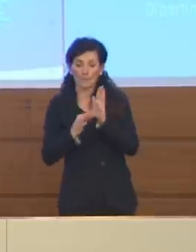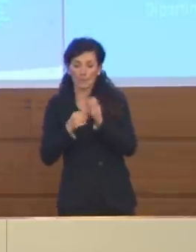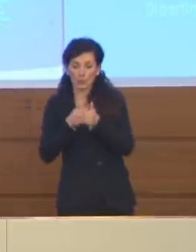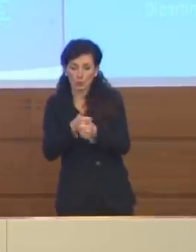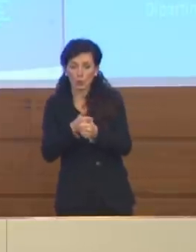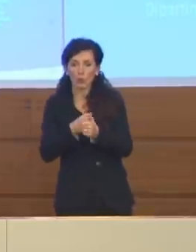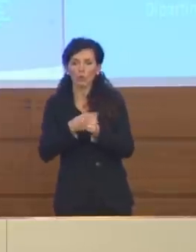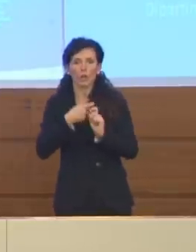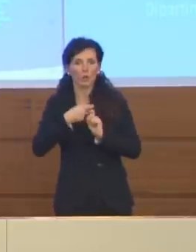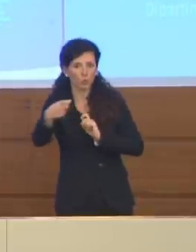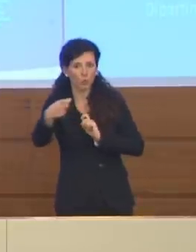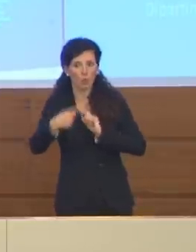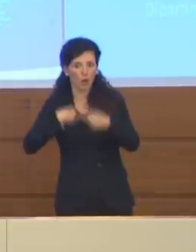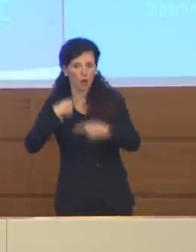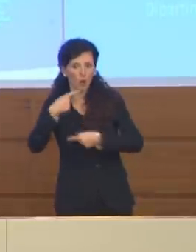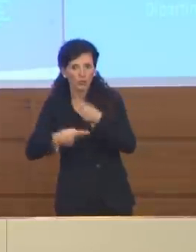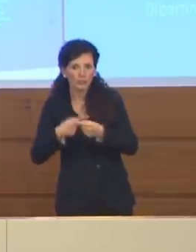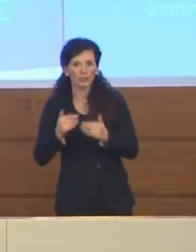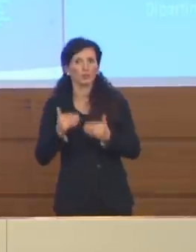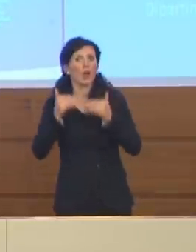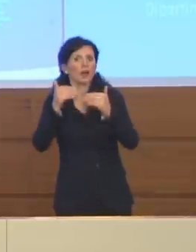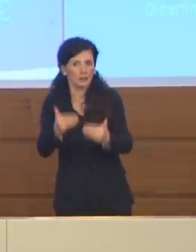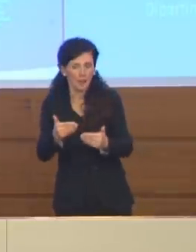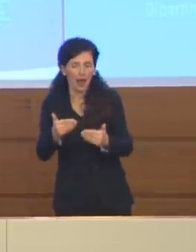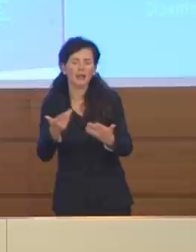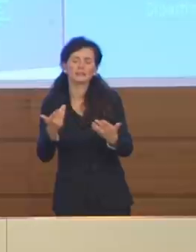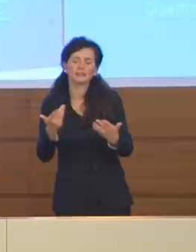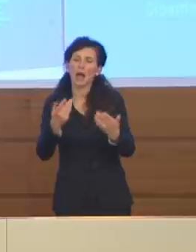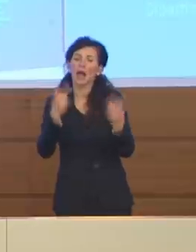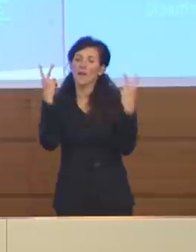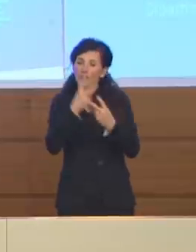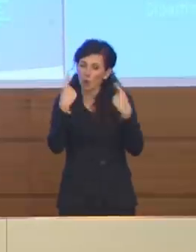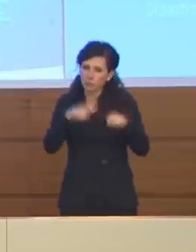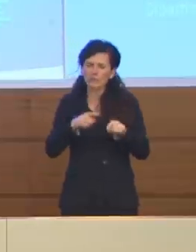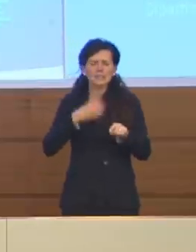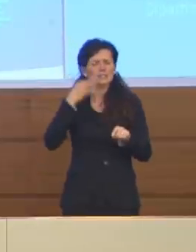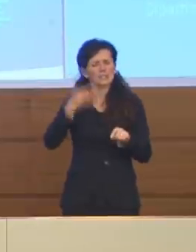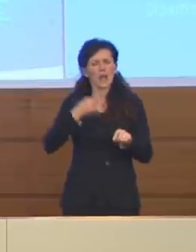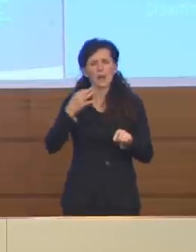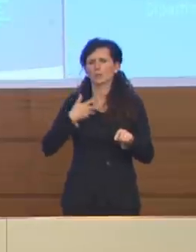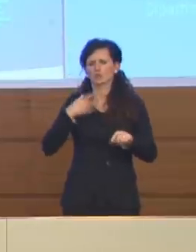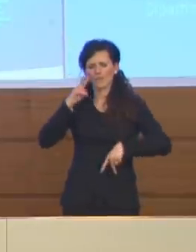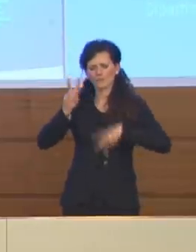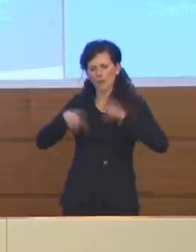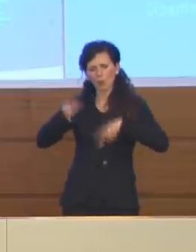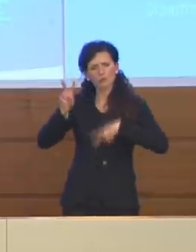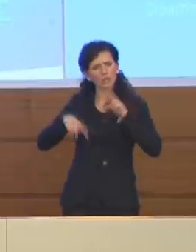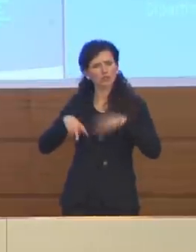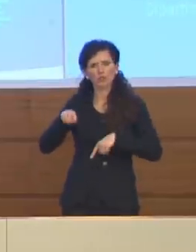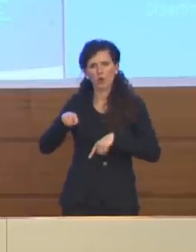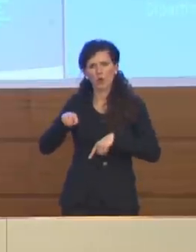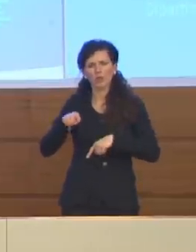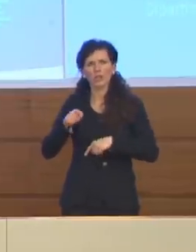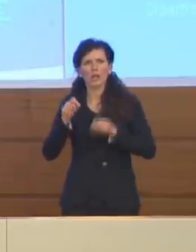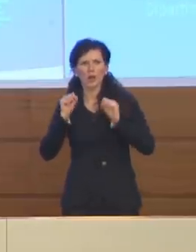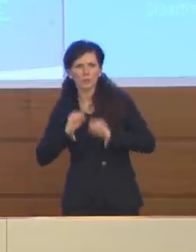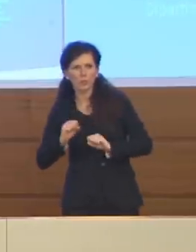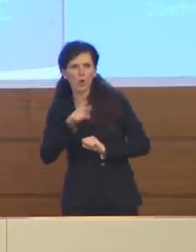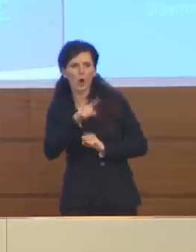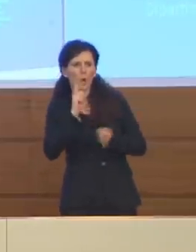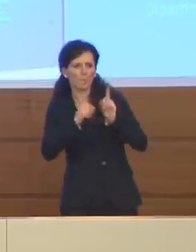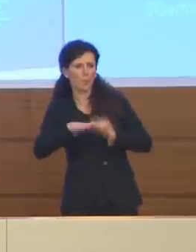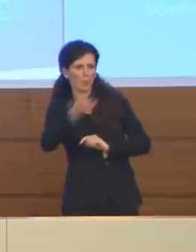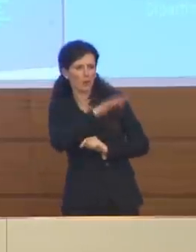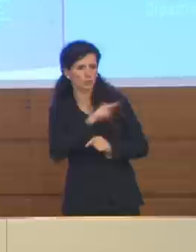vengono sempre valutate rapportate anche considerando quello che può essere